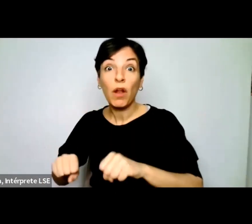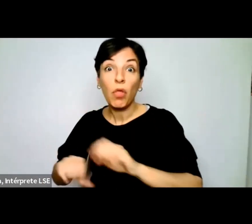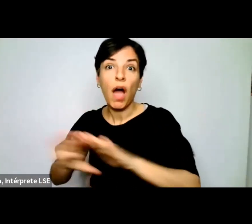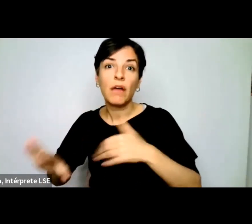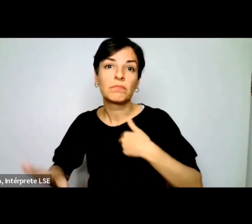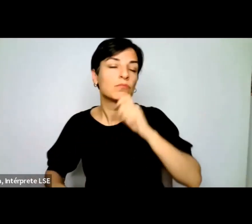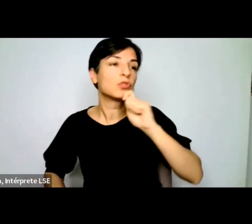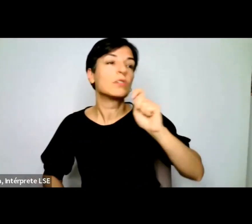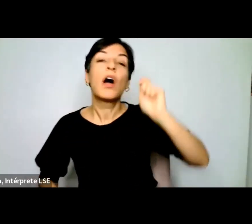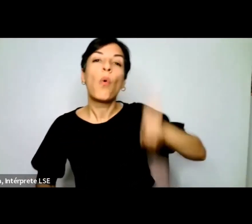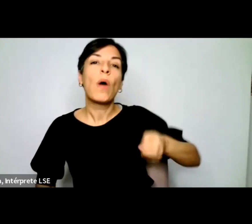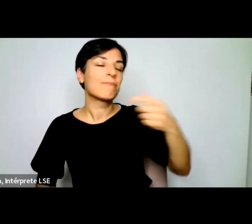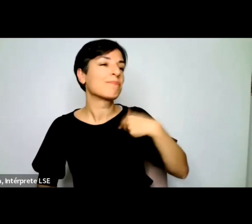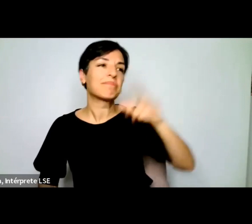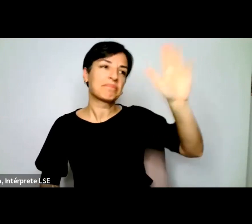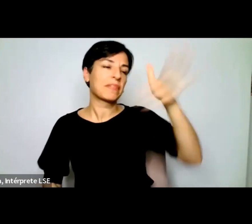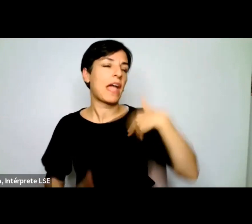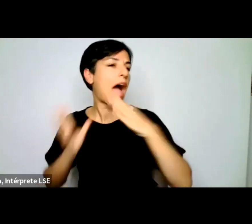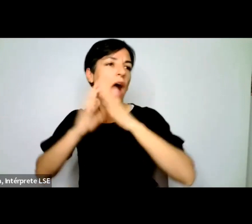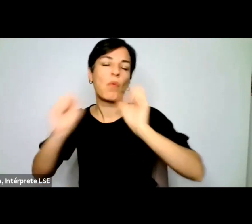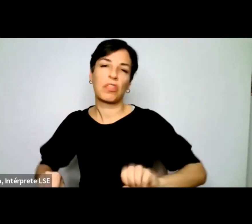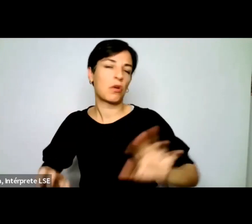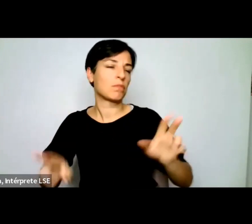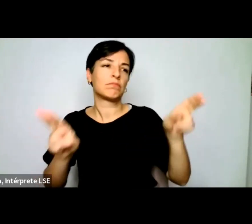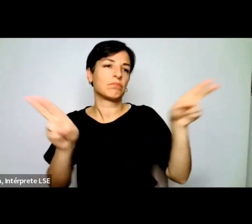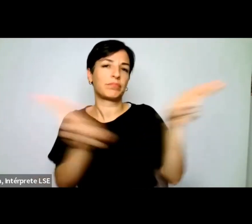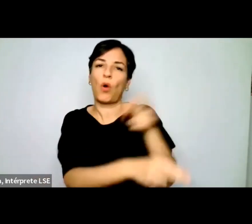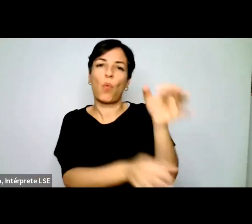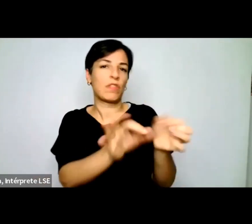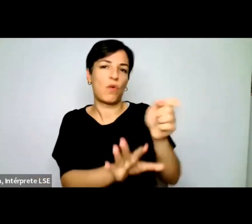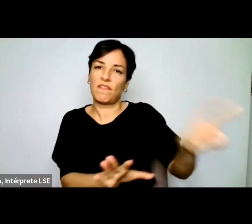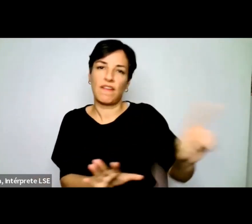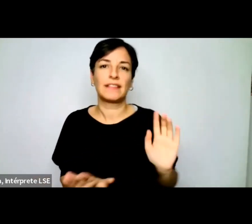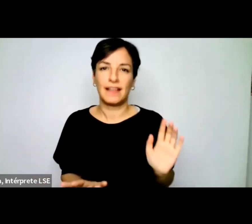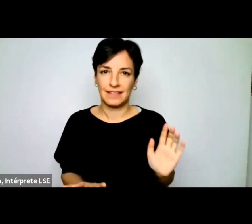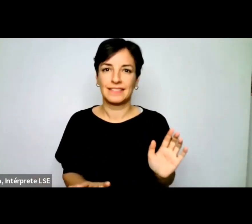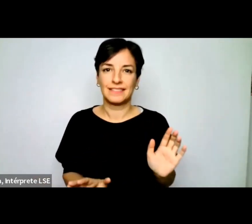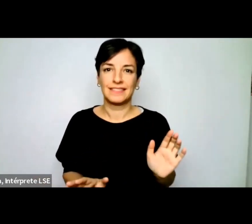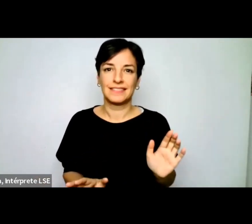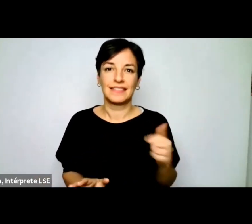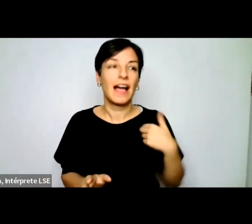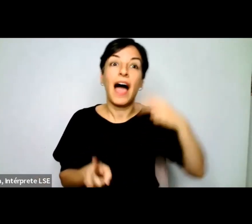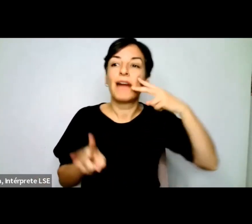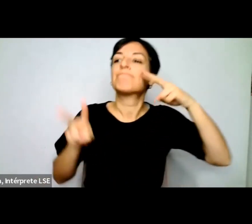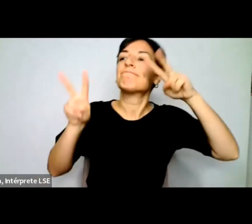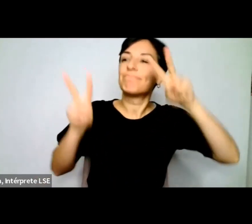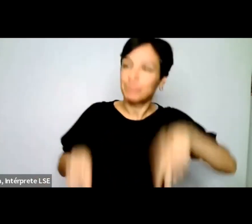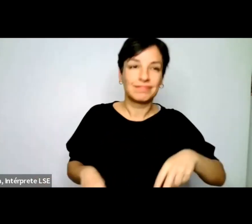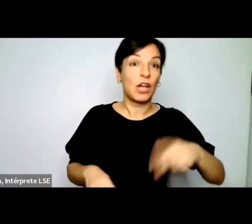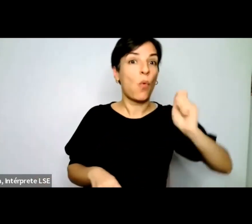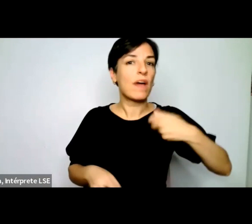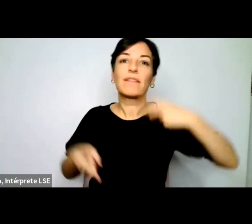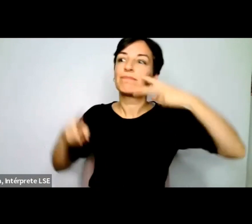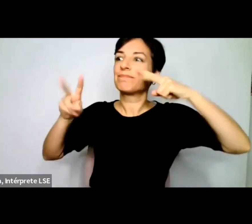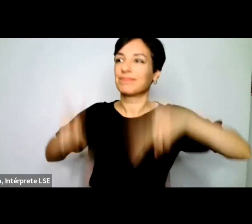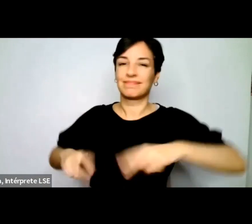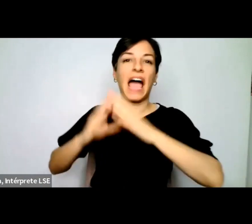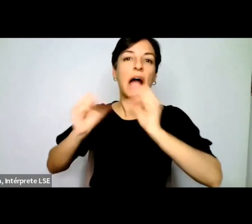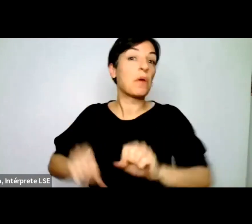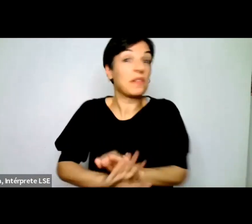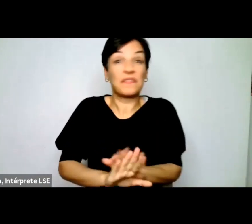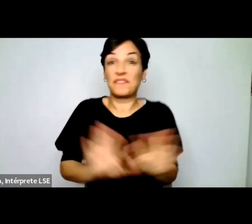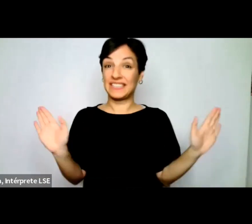hemos llegado a un acuerdo para que lo homologue, y, es decir, para que lo reconozca y ya